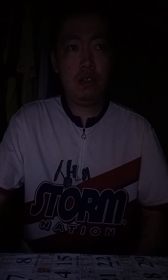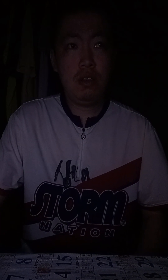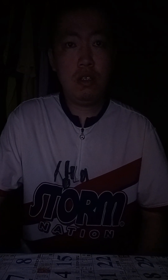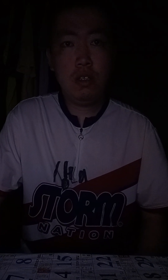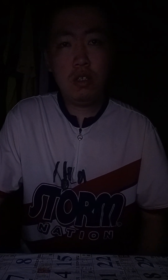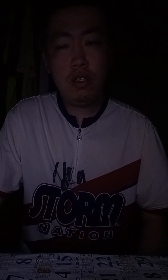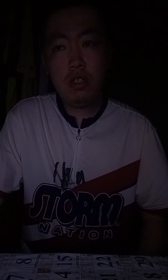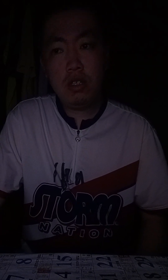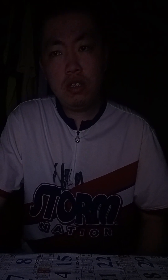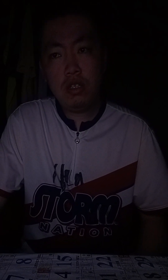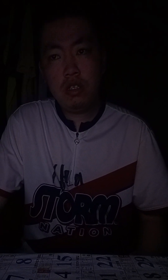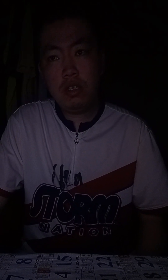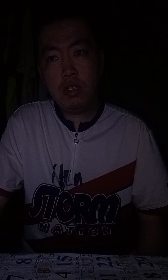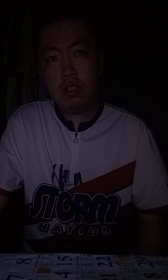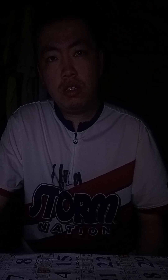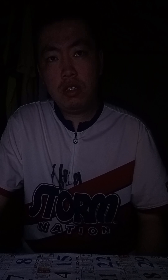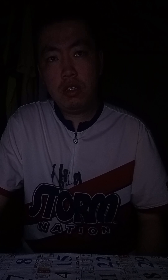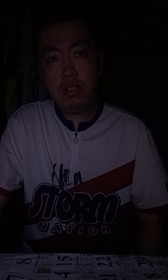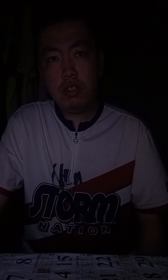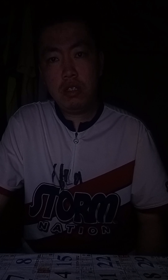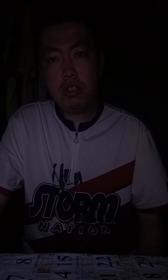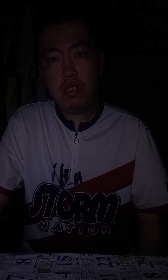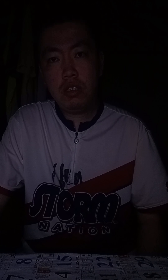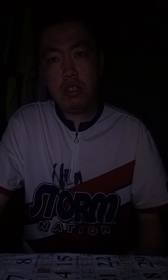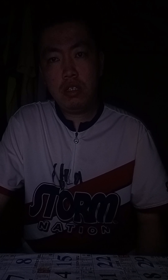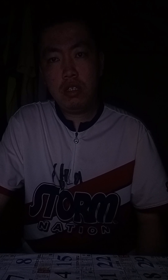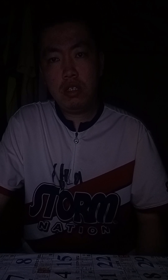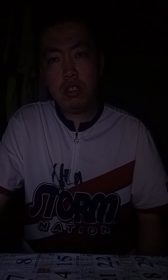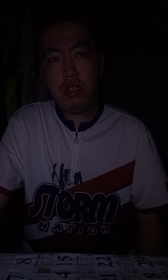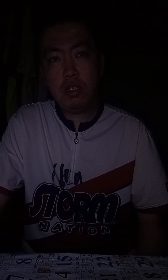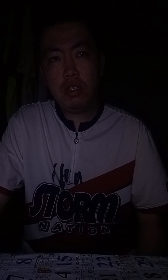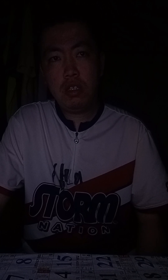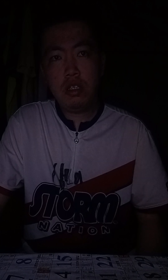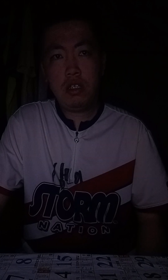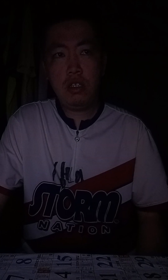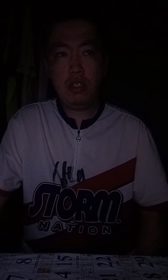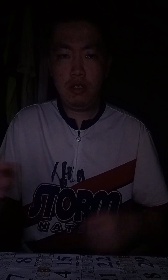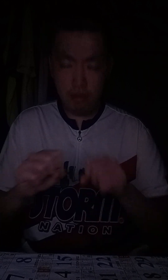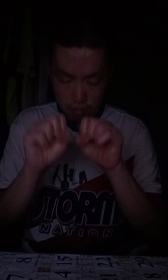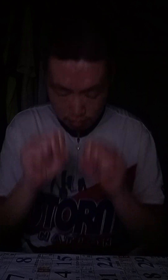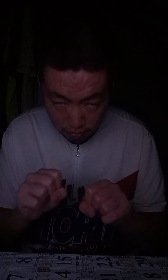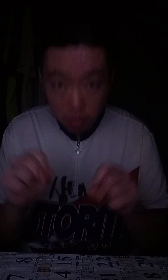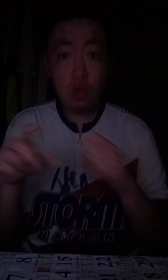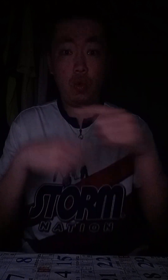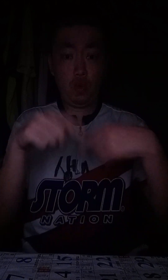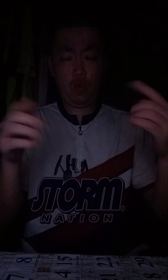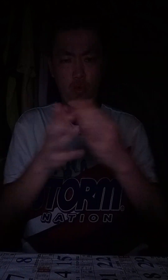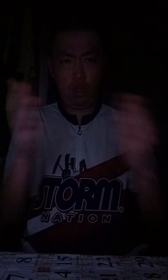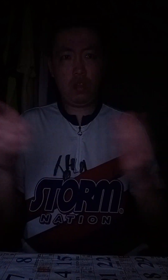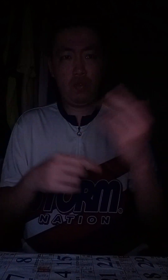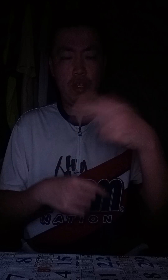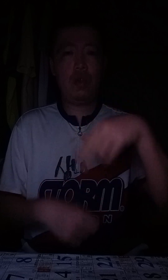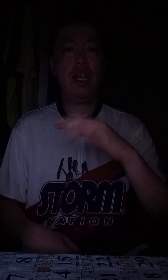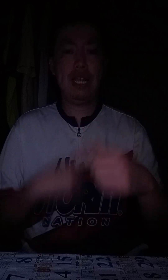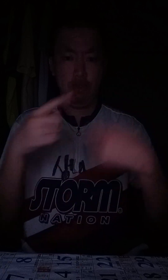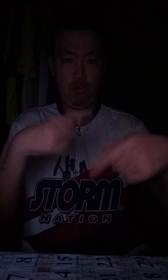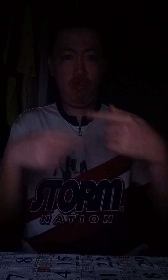한타가 열립니다. 그토록 기다렸던 한타가 열립니다. 오늘 오전 창원에서 학생들을 가득 태우고